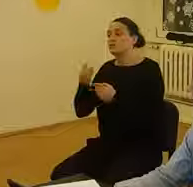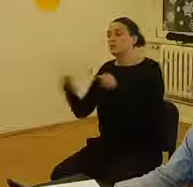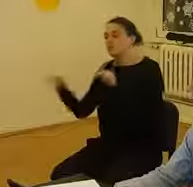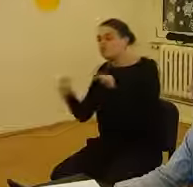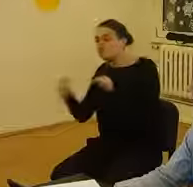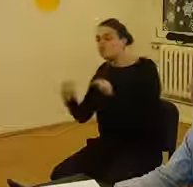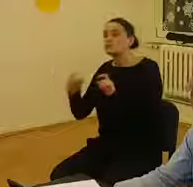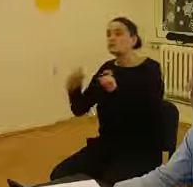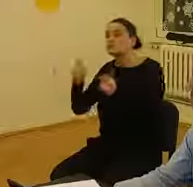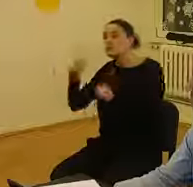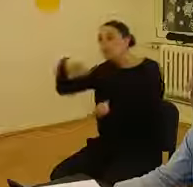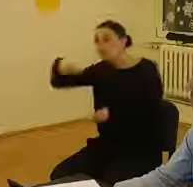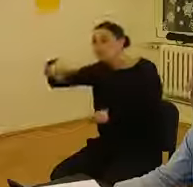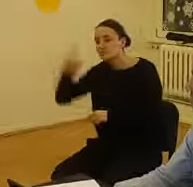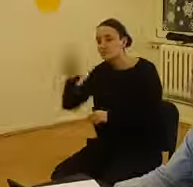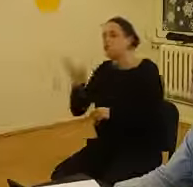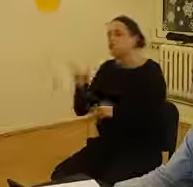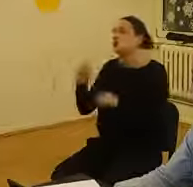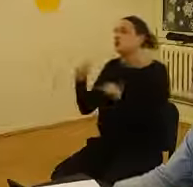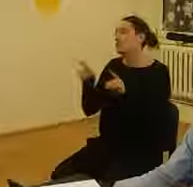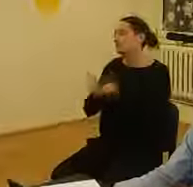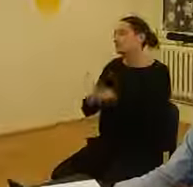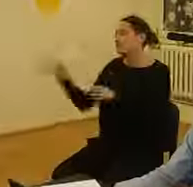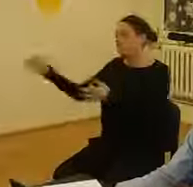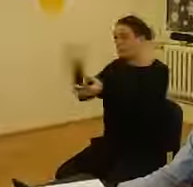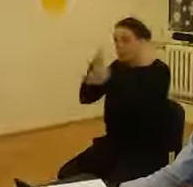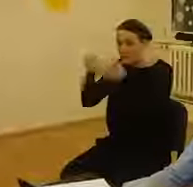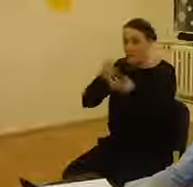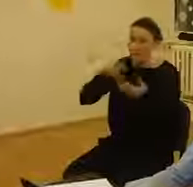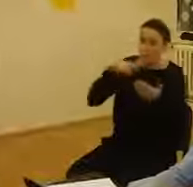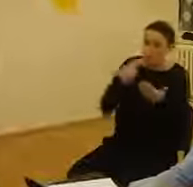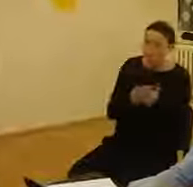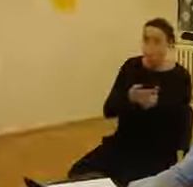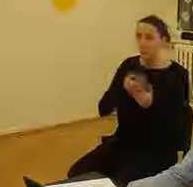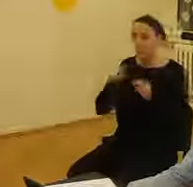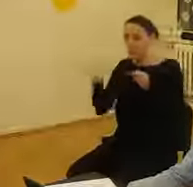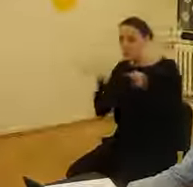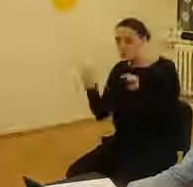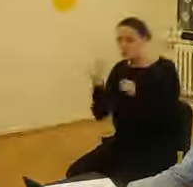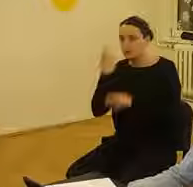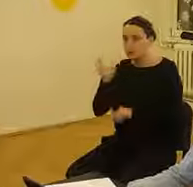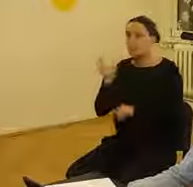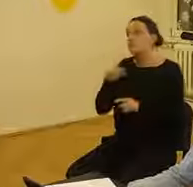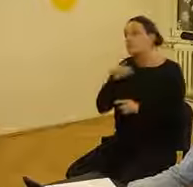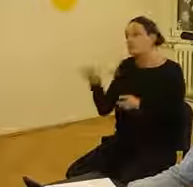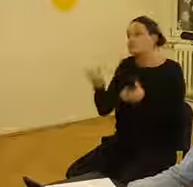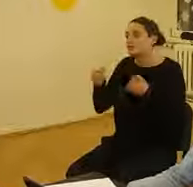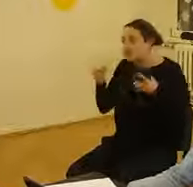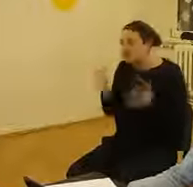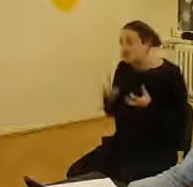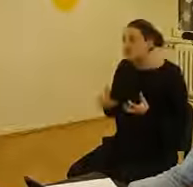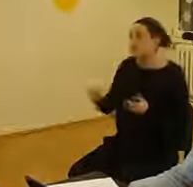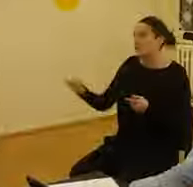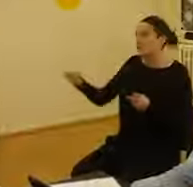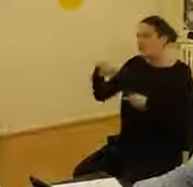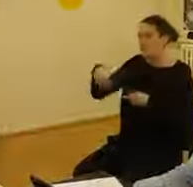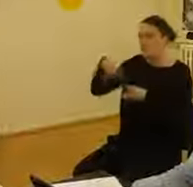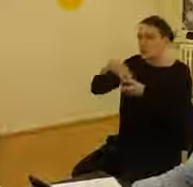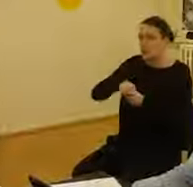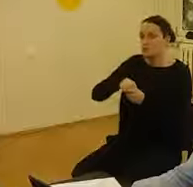na Państwa pytania spróbujemy odpowiedzieć, spróbujemy też Państwa zachęcić do tego, abyście Państwo włączyli się i kandydowali do